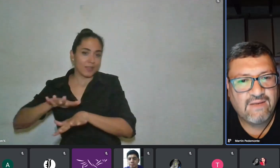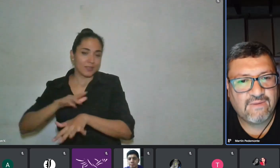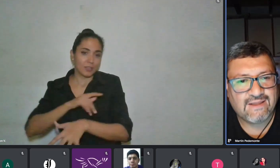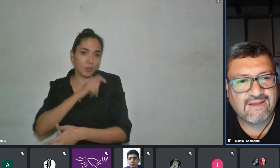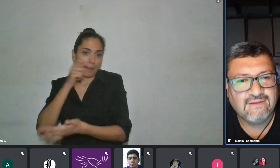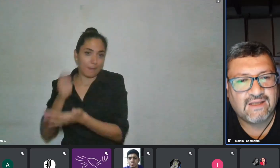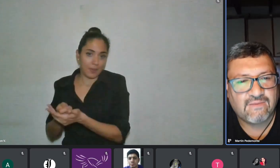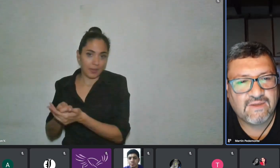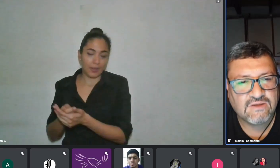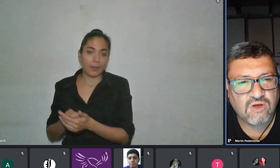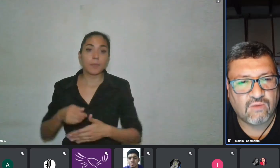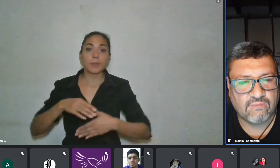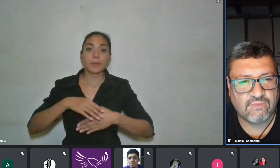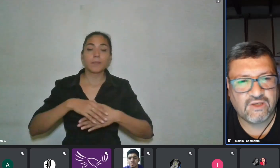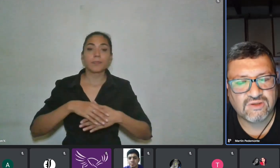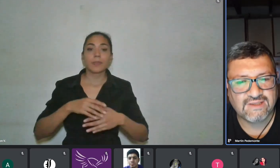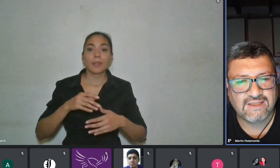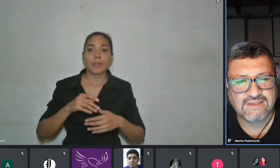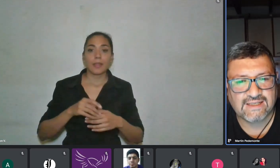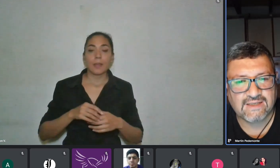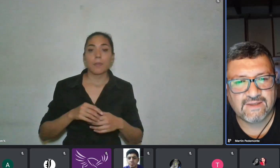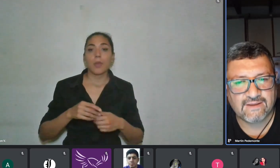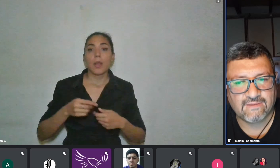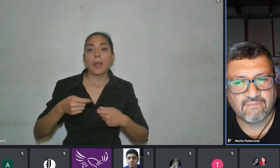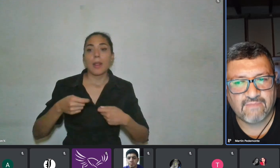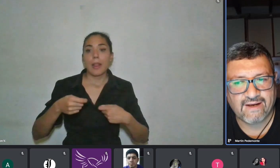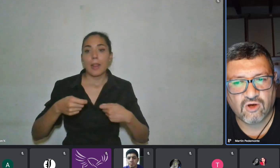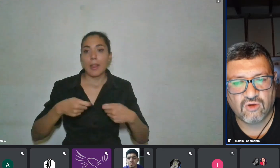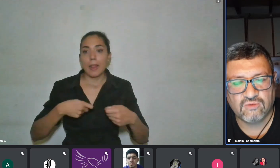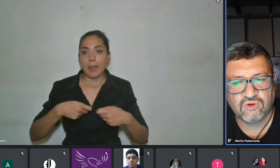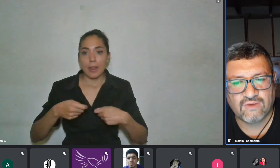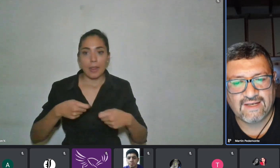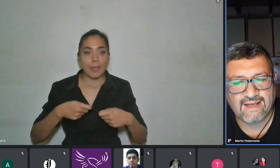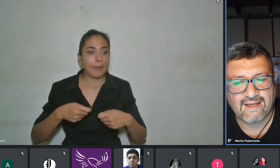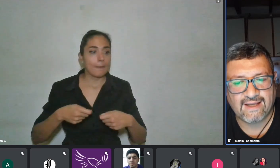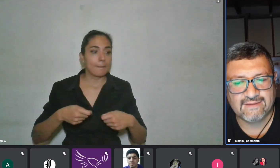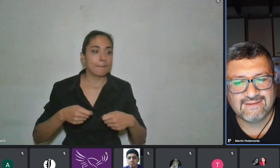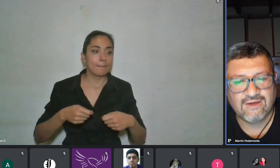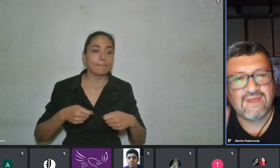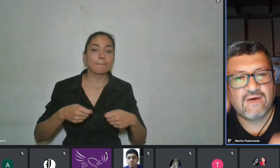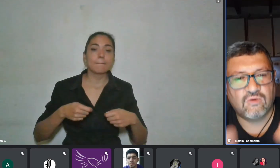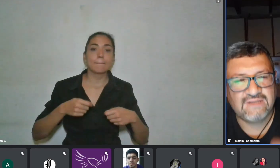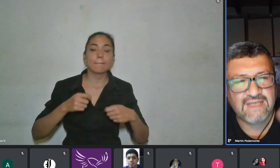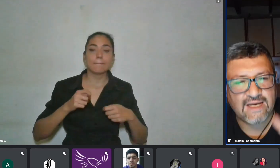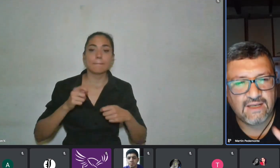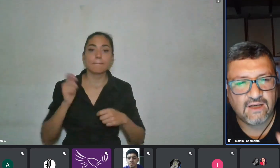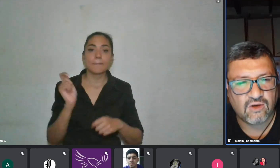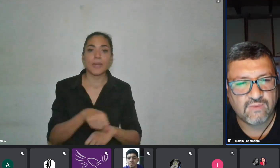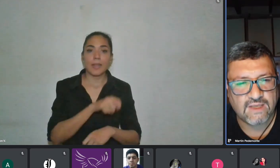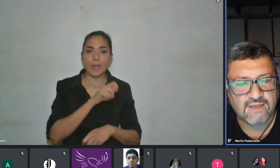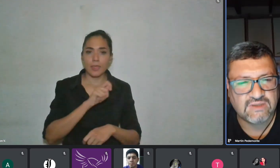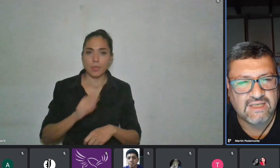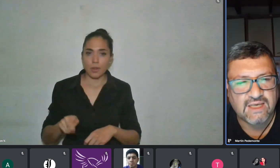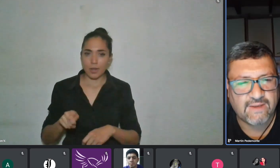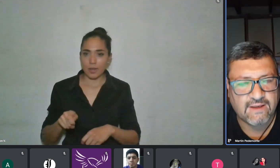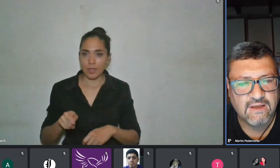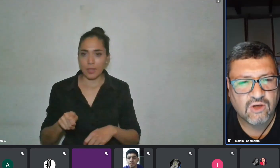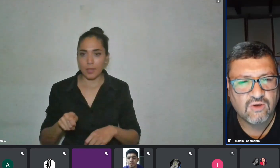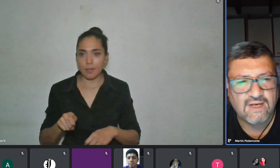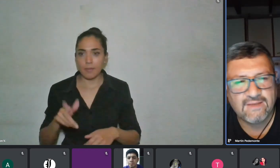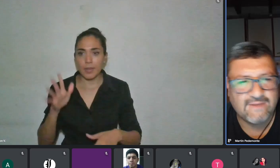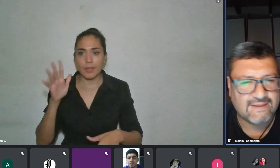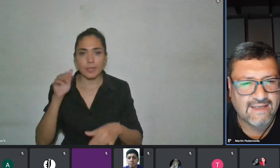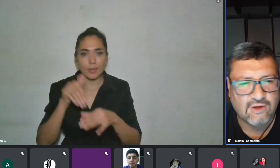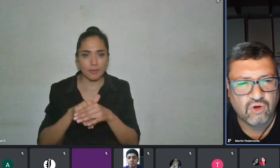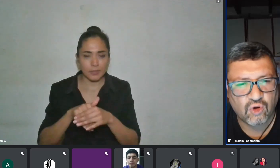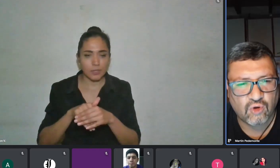Mercados libres de intervención. Bueno, eso tiene ya que ver más con toda la teoría austríaca de la economía. Eso tiene que ver con